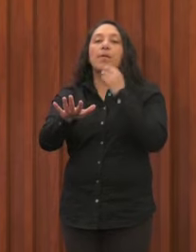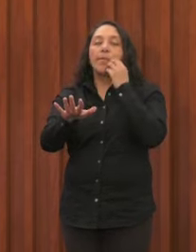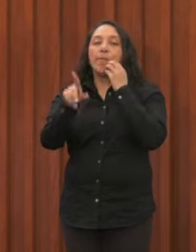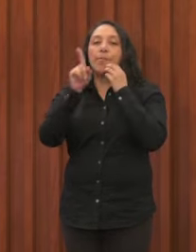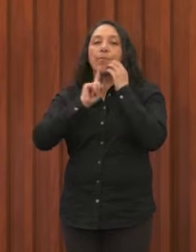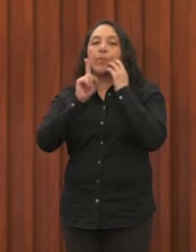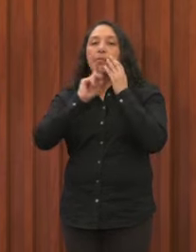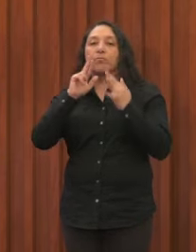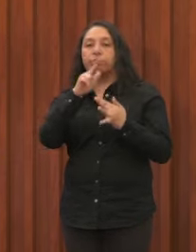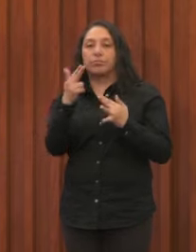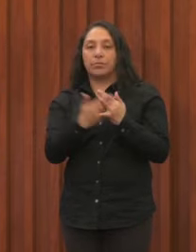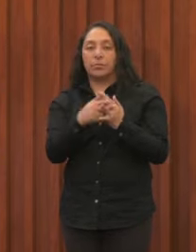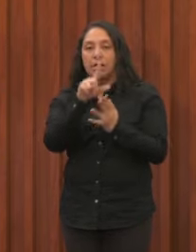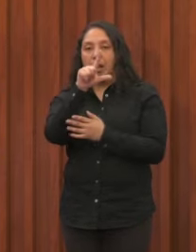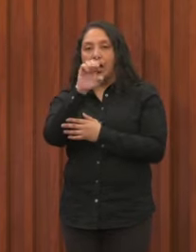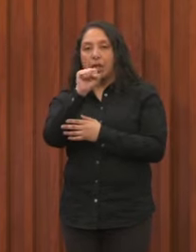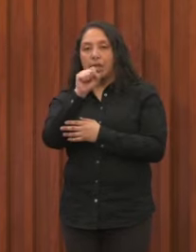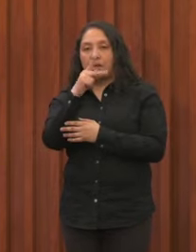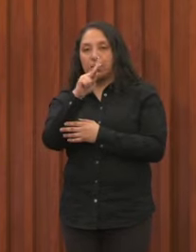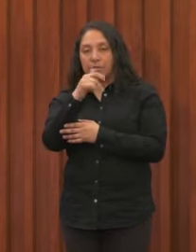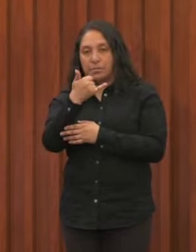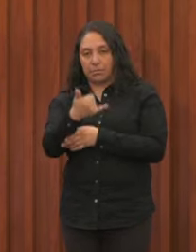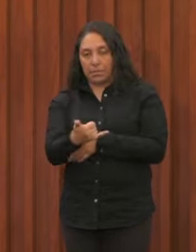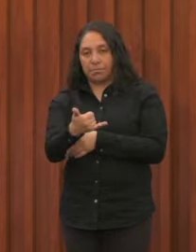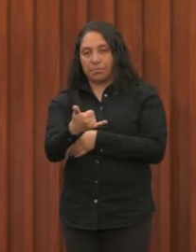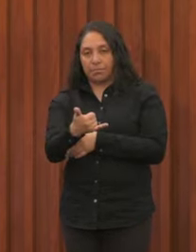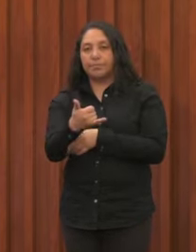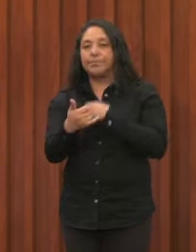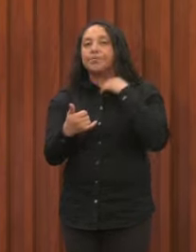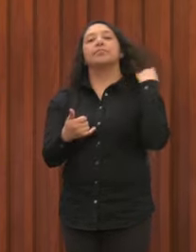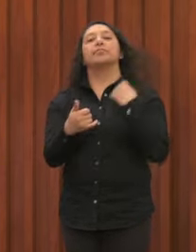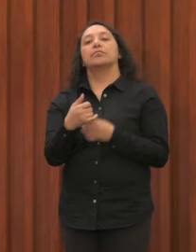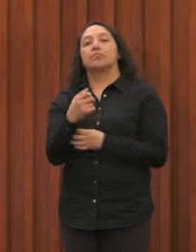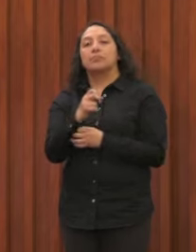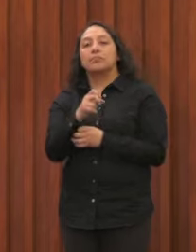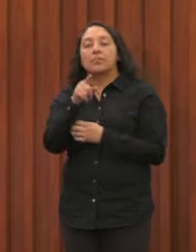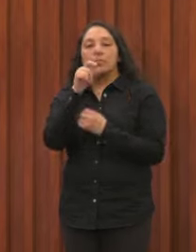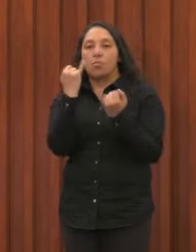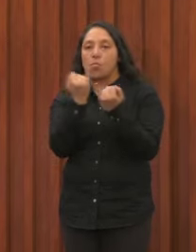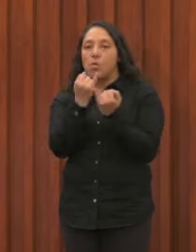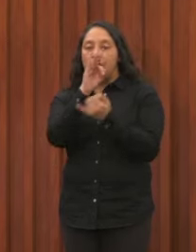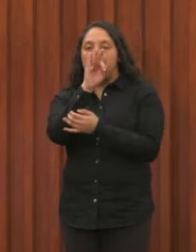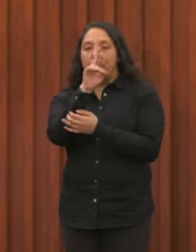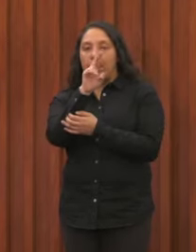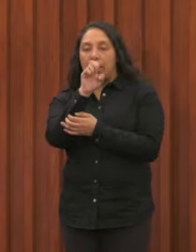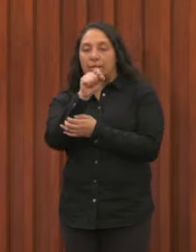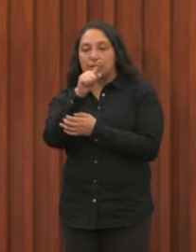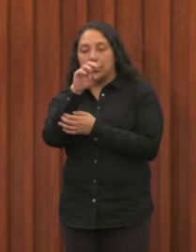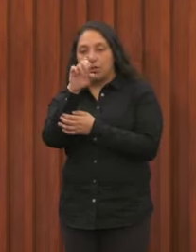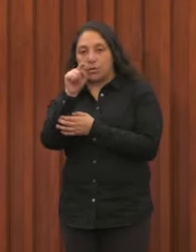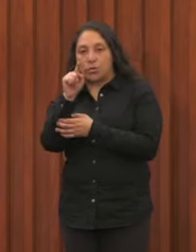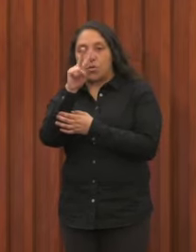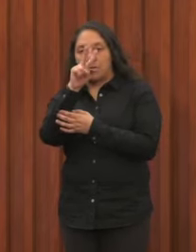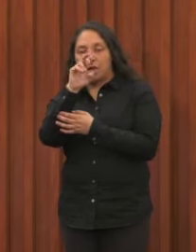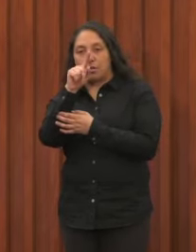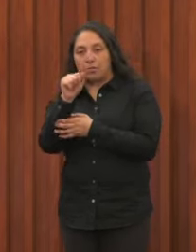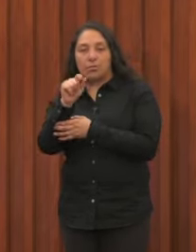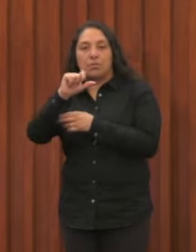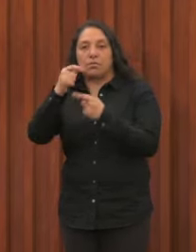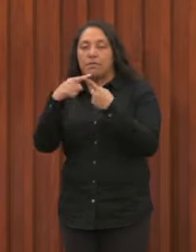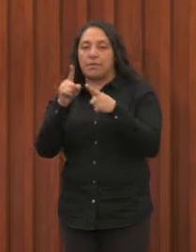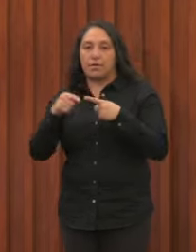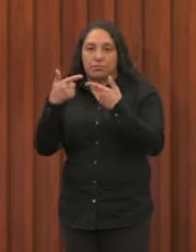es el caso del ESBI y tanto con el Francisco de Victoria como de las otras organizaciones de las que ella